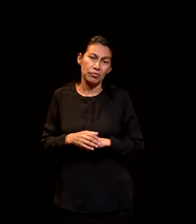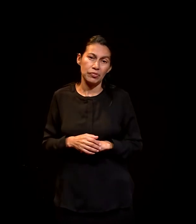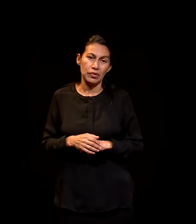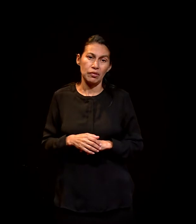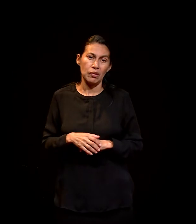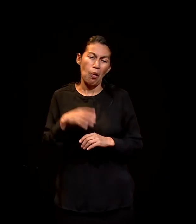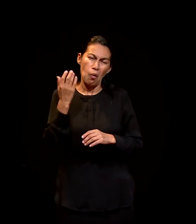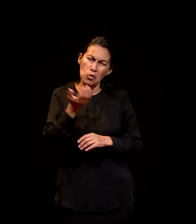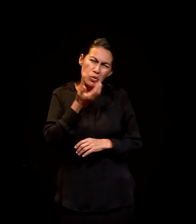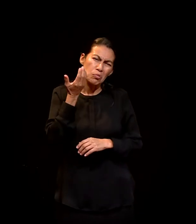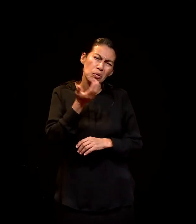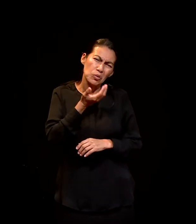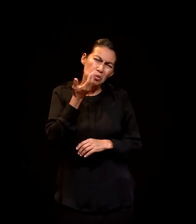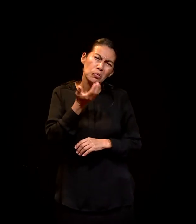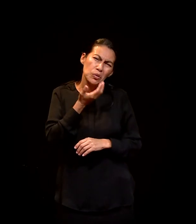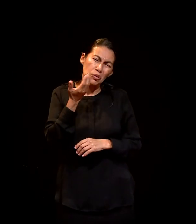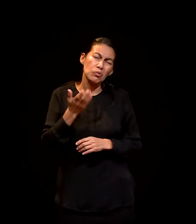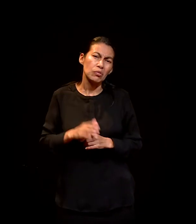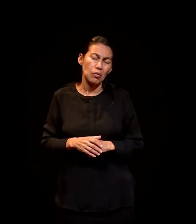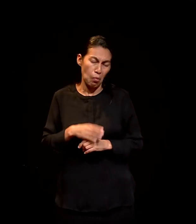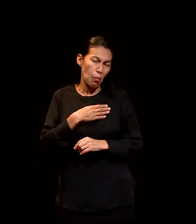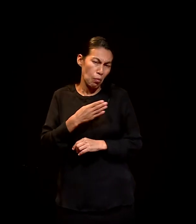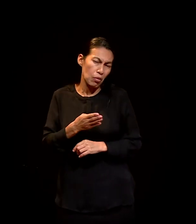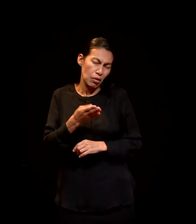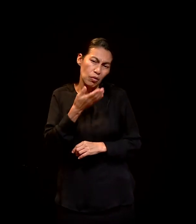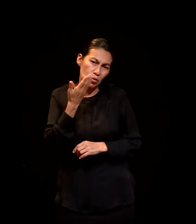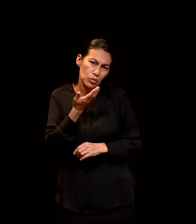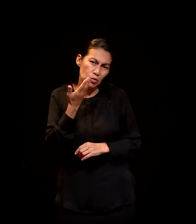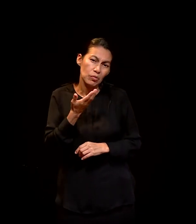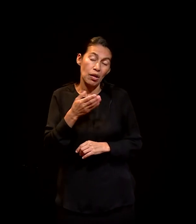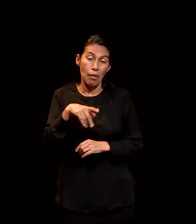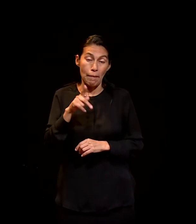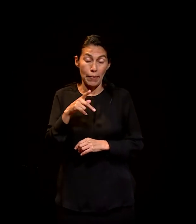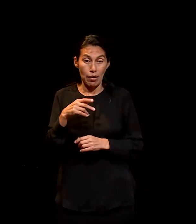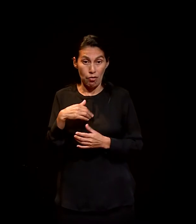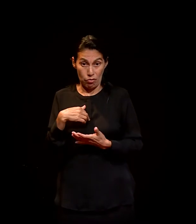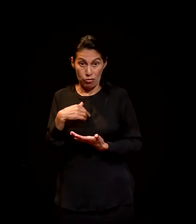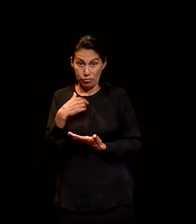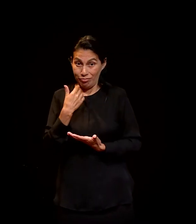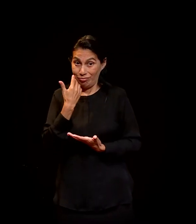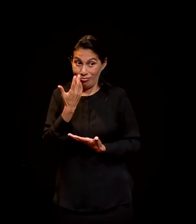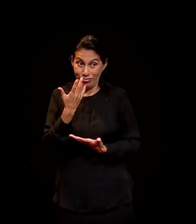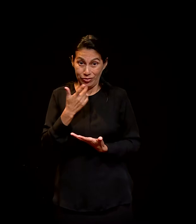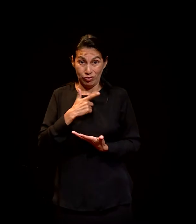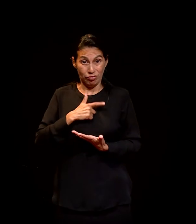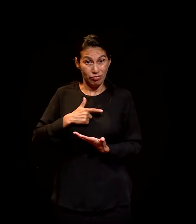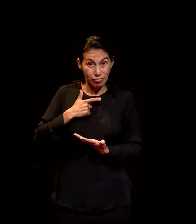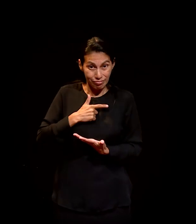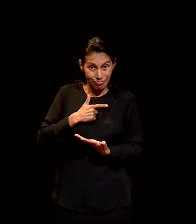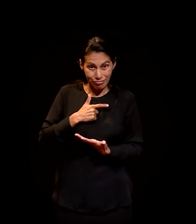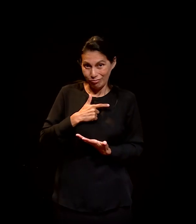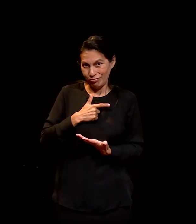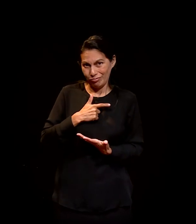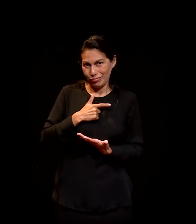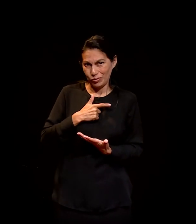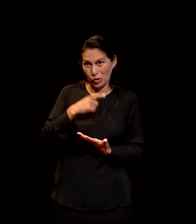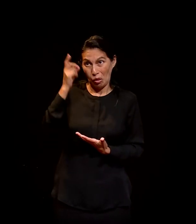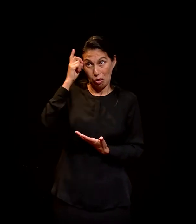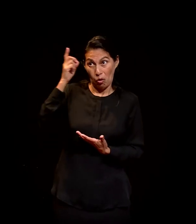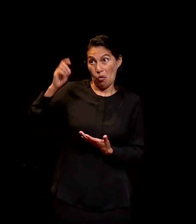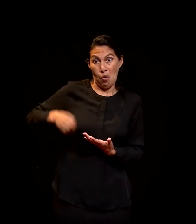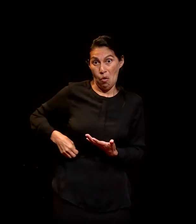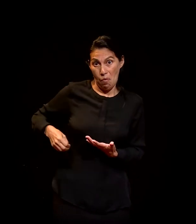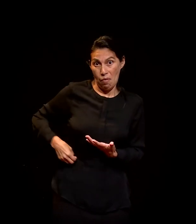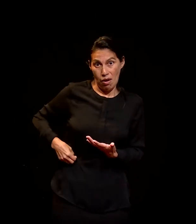los hábitos que tenemos que son buenos hábitos peroles pero le faltaba algo no no era culpa de dios